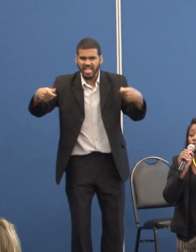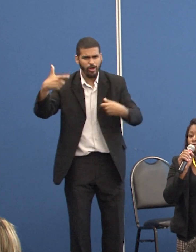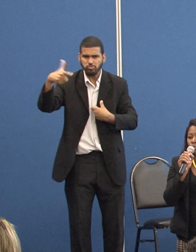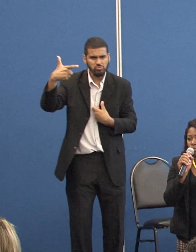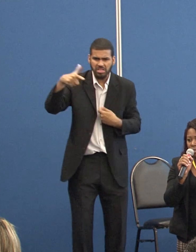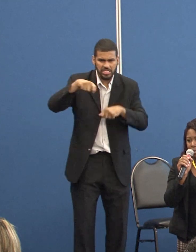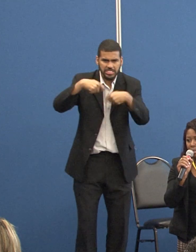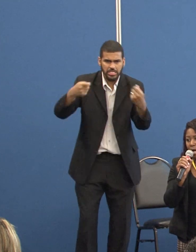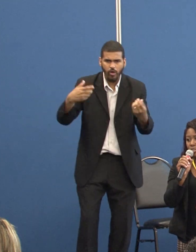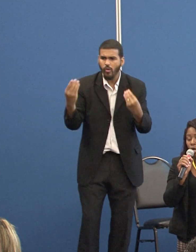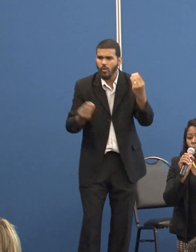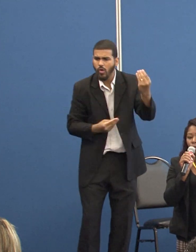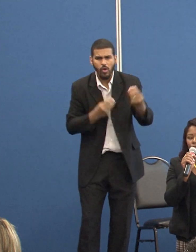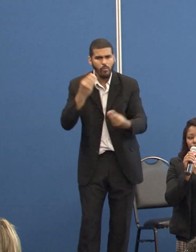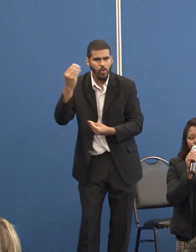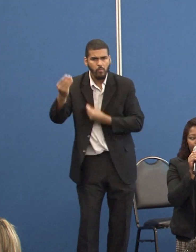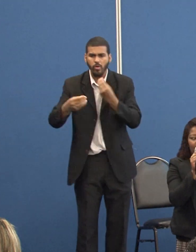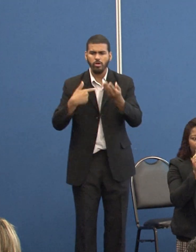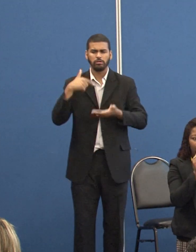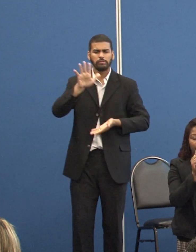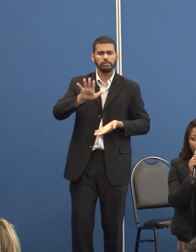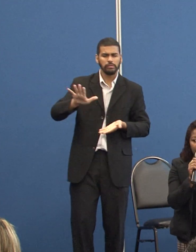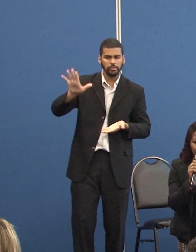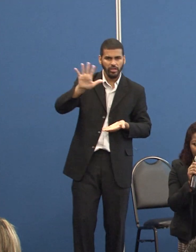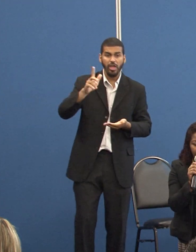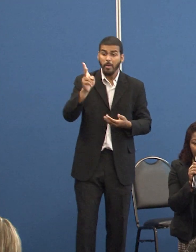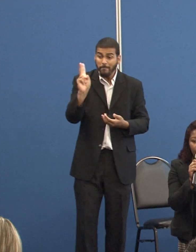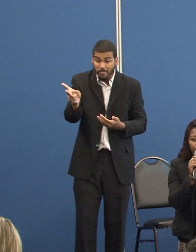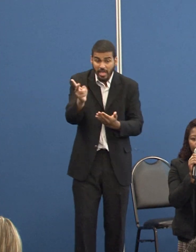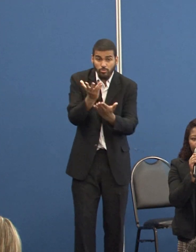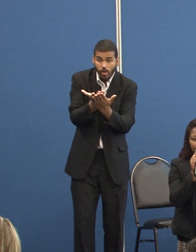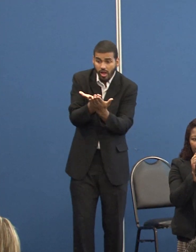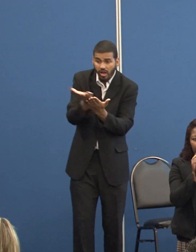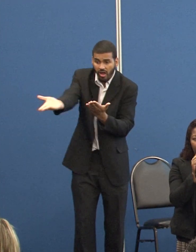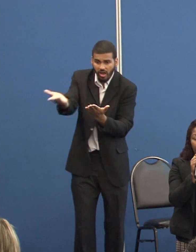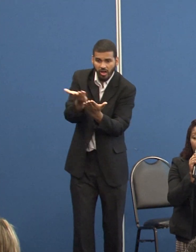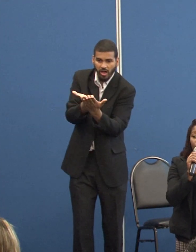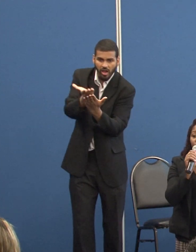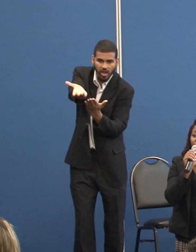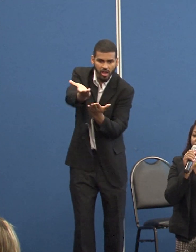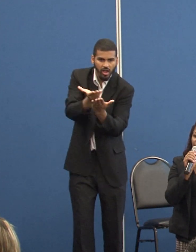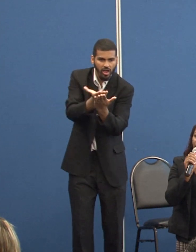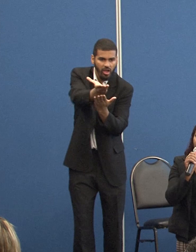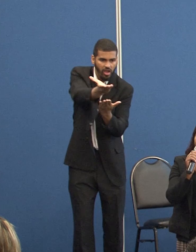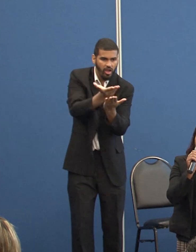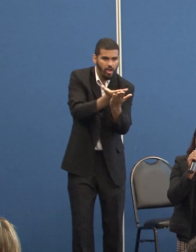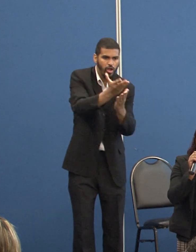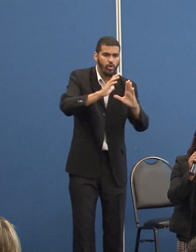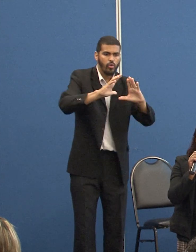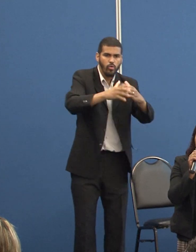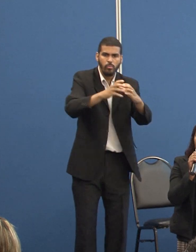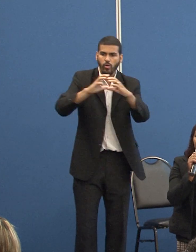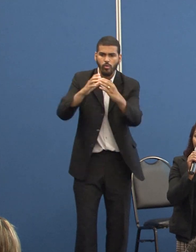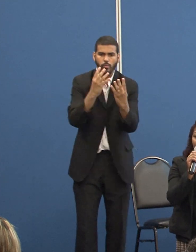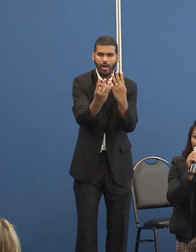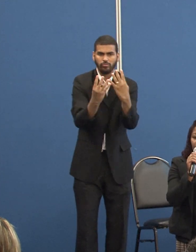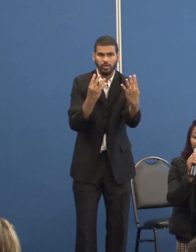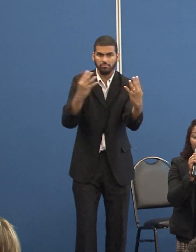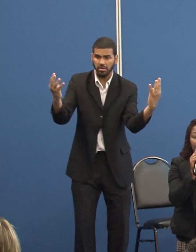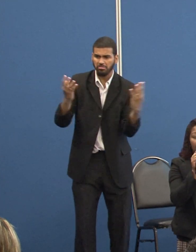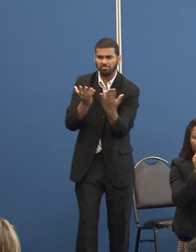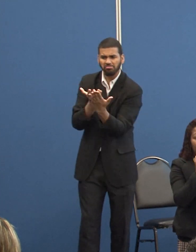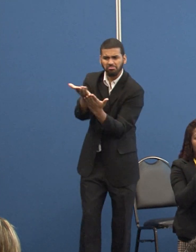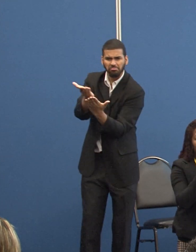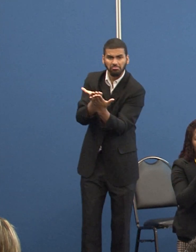sua funcionalidade. Por isso, nós demos o mesmo encarte e dividimos em grupos. Olha a riqueza de conhecimento, olha a riqueza de